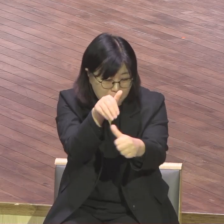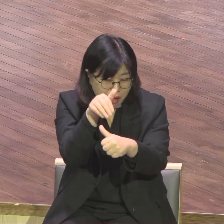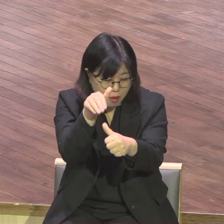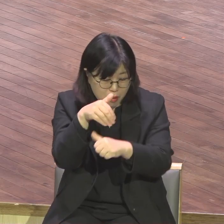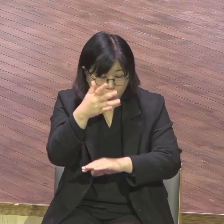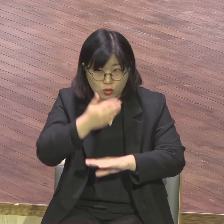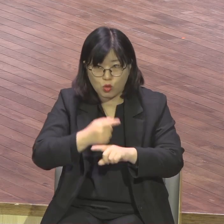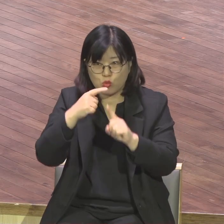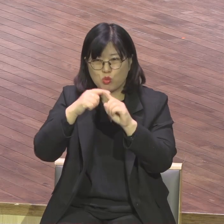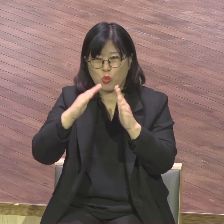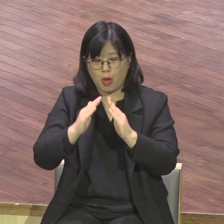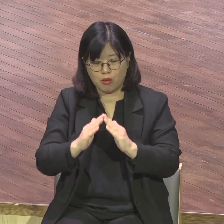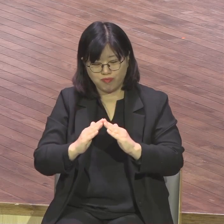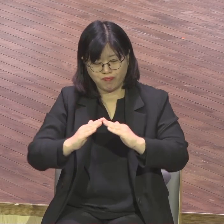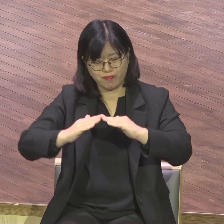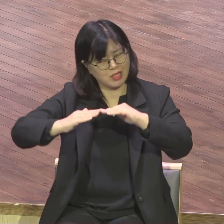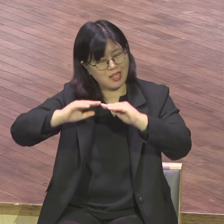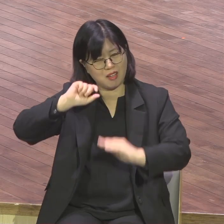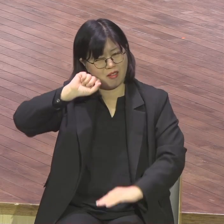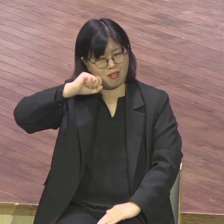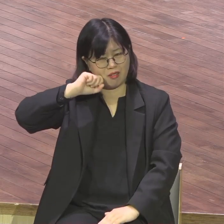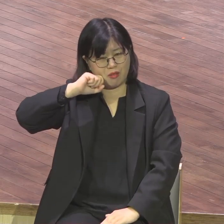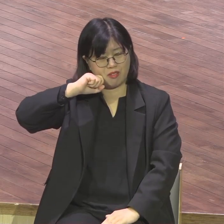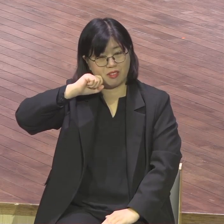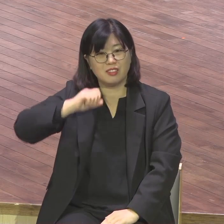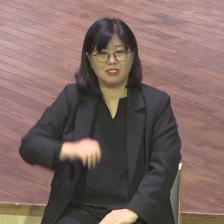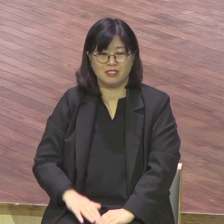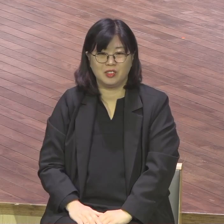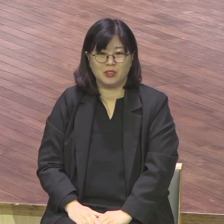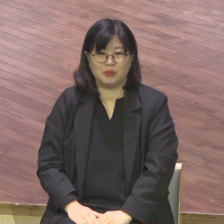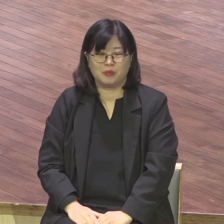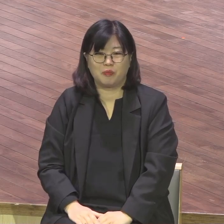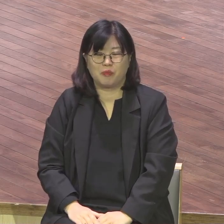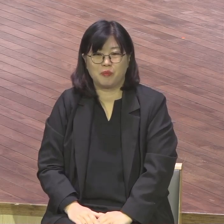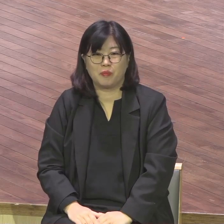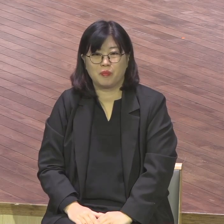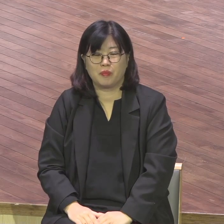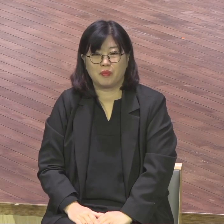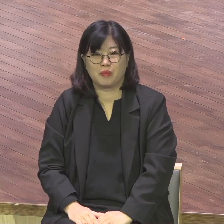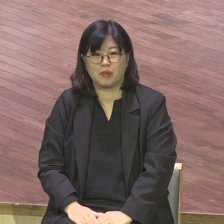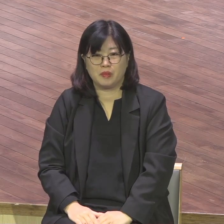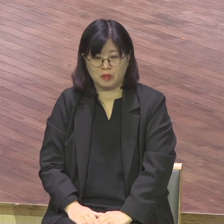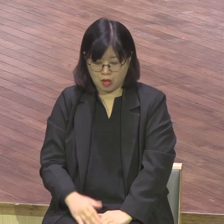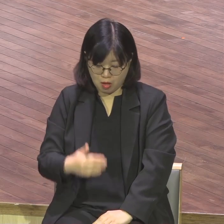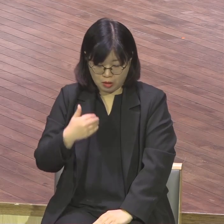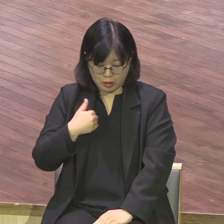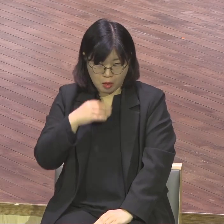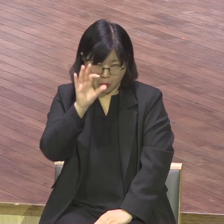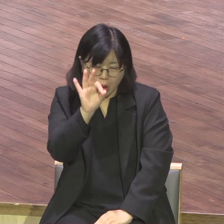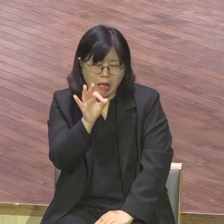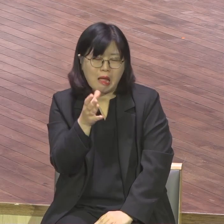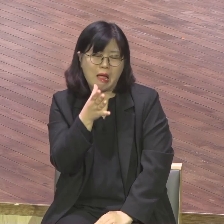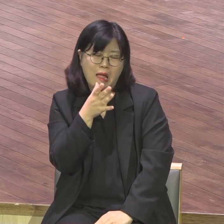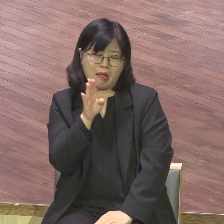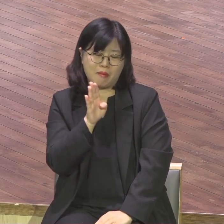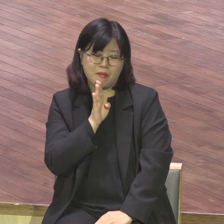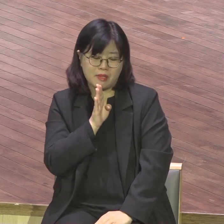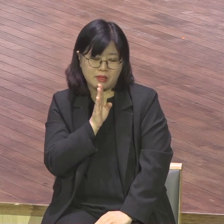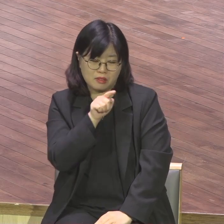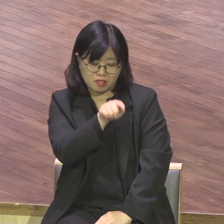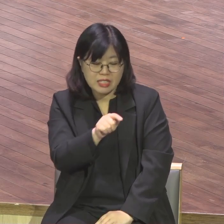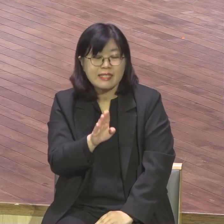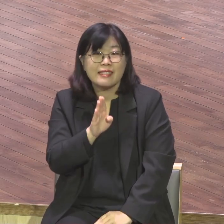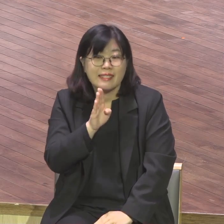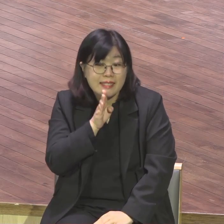나라 곳곳에 하나님께서 그런 제자들을 예배해 놓고 계신다고 확신합니다.